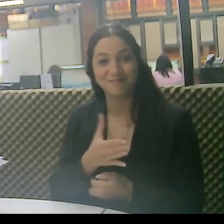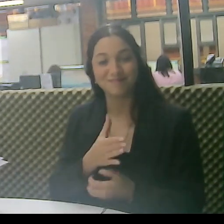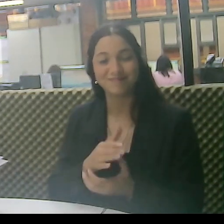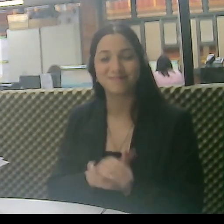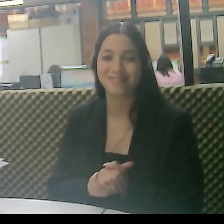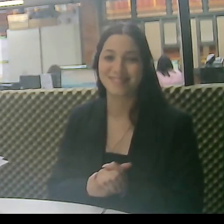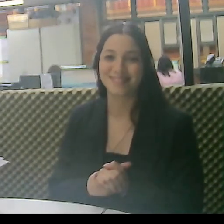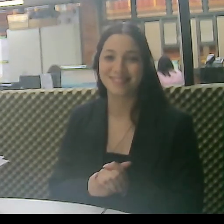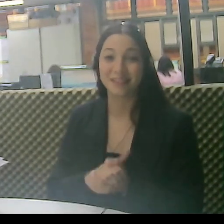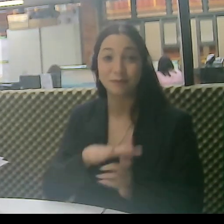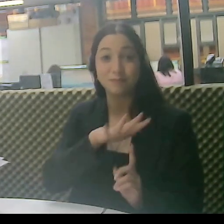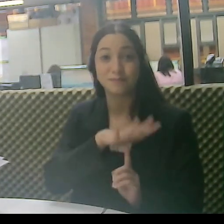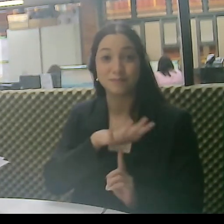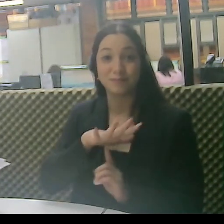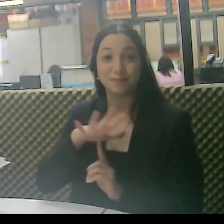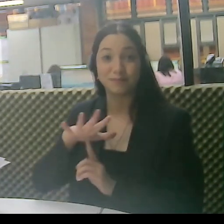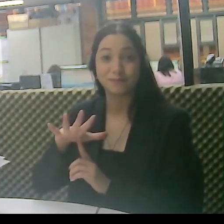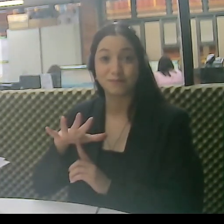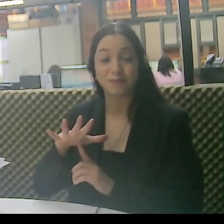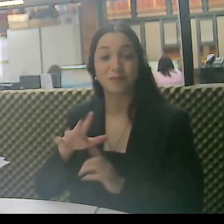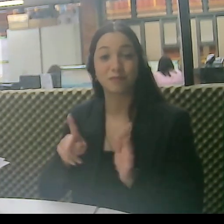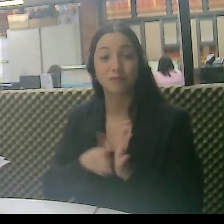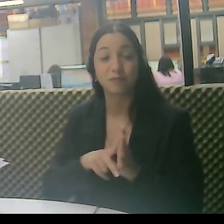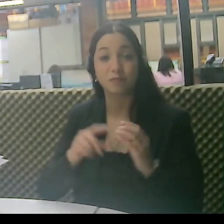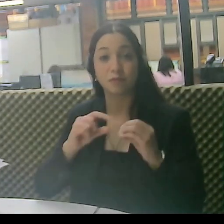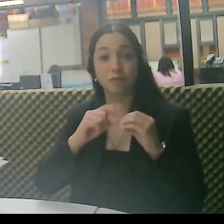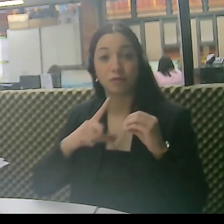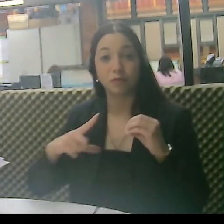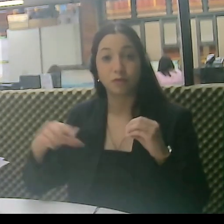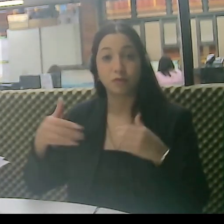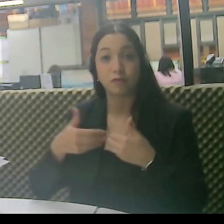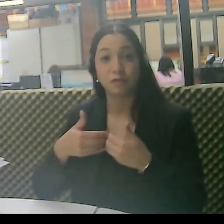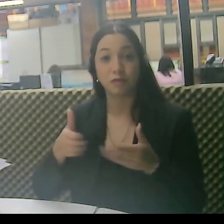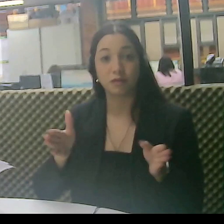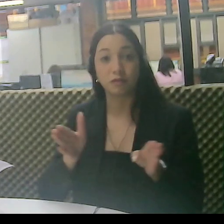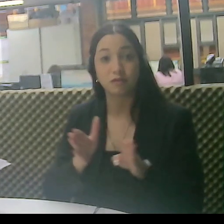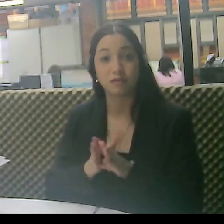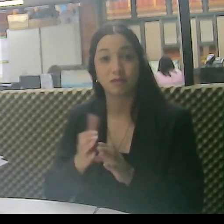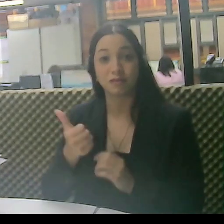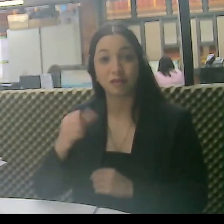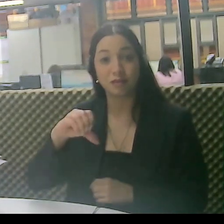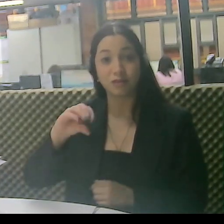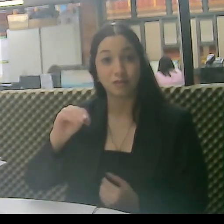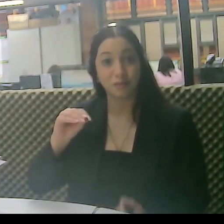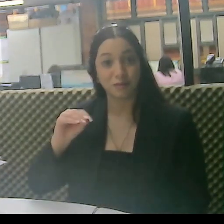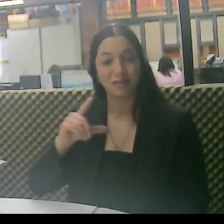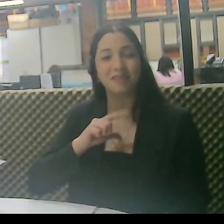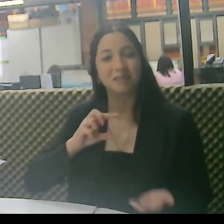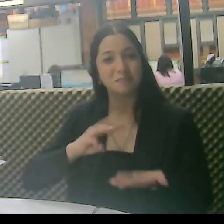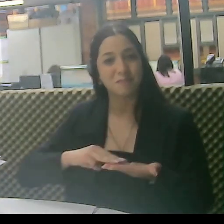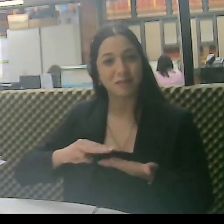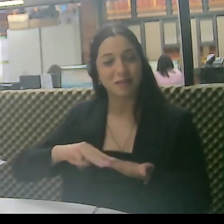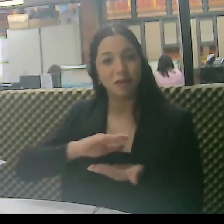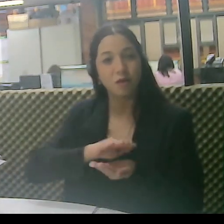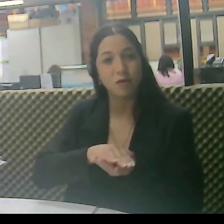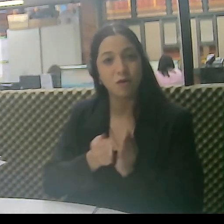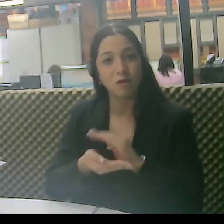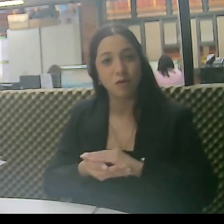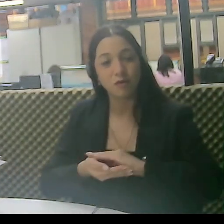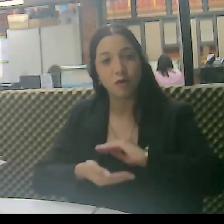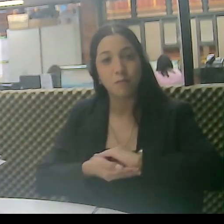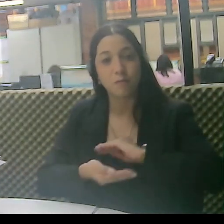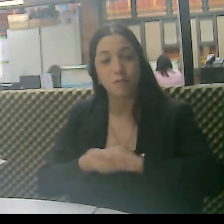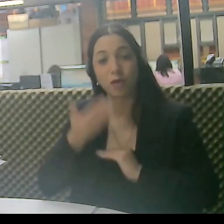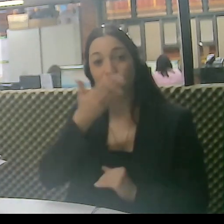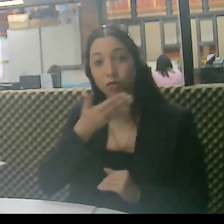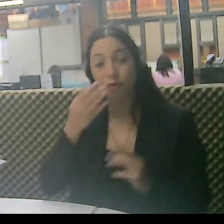Inovação, as barracas da Feira de Produtos Orgânicos seguem abertas até às 7 da noite. Tem pastel, tapioca, pamonha,